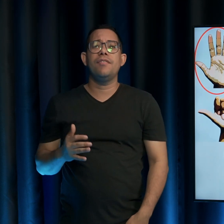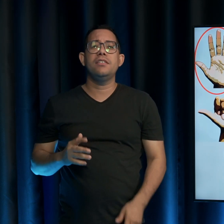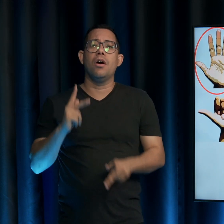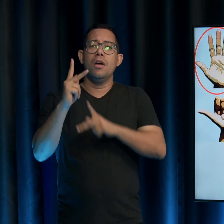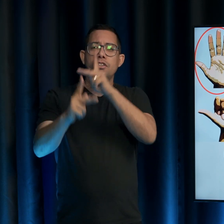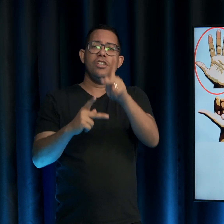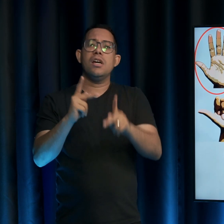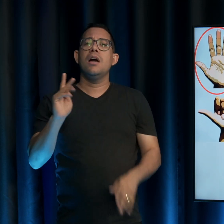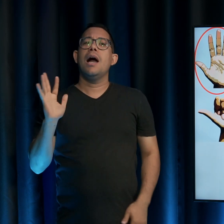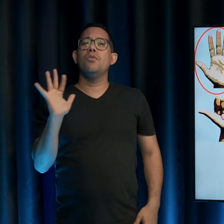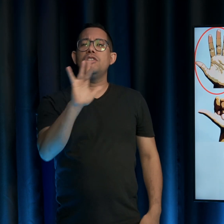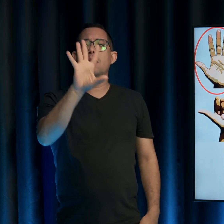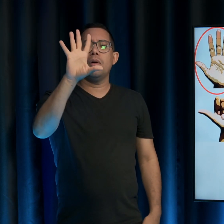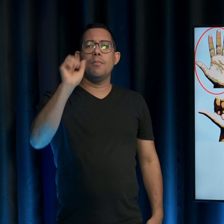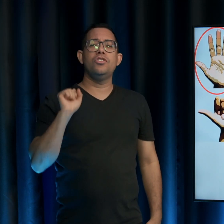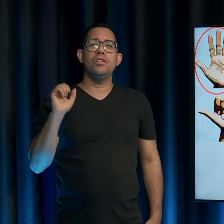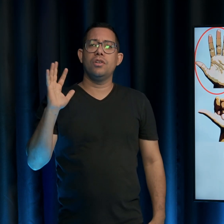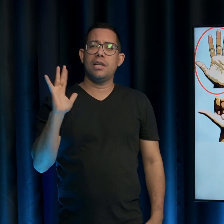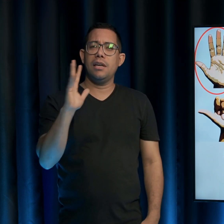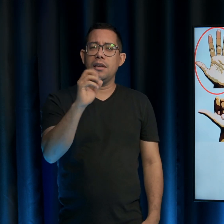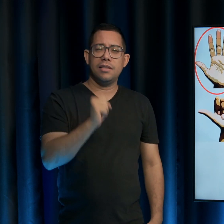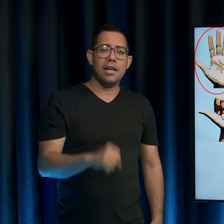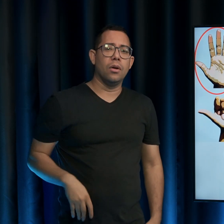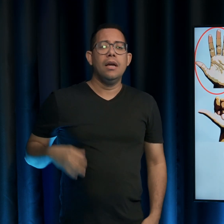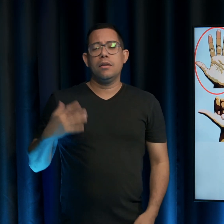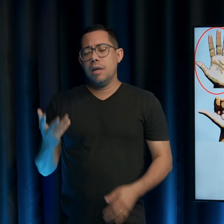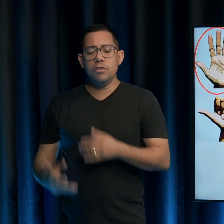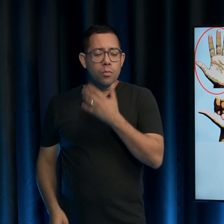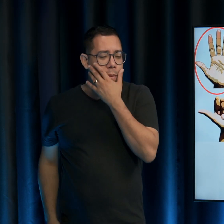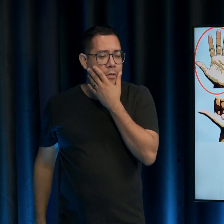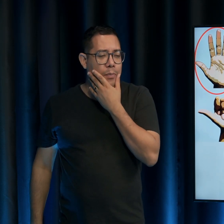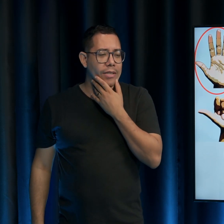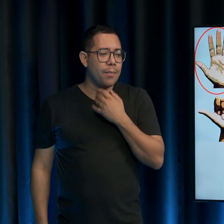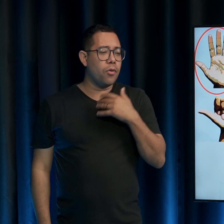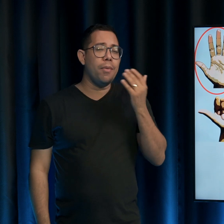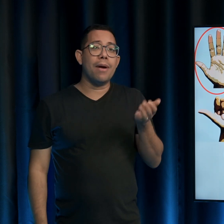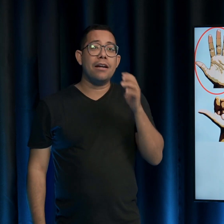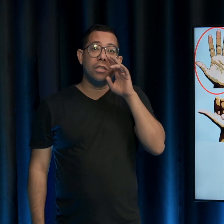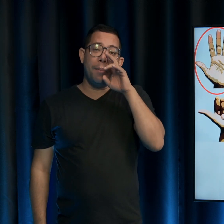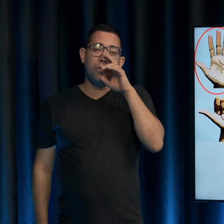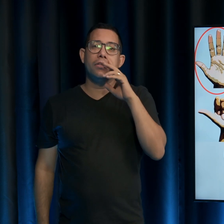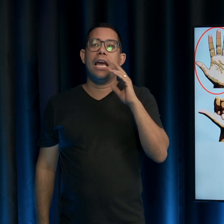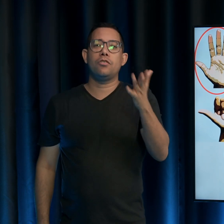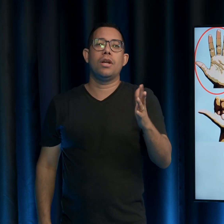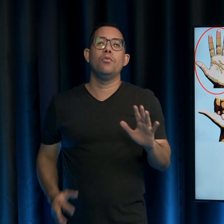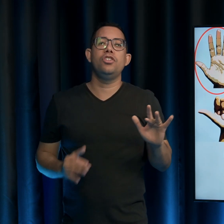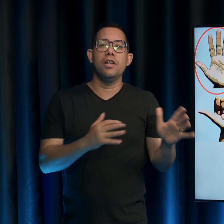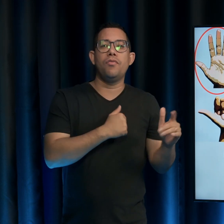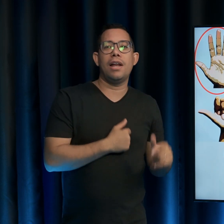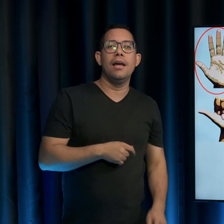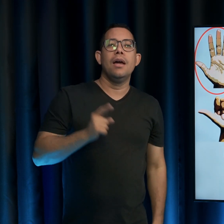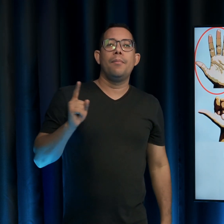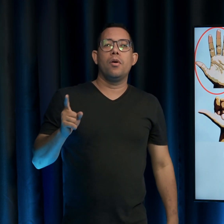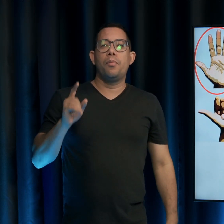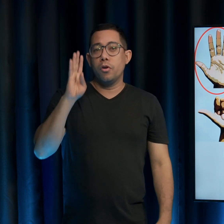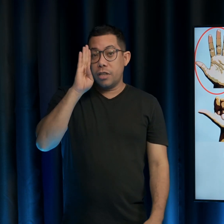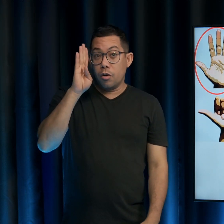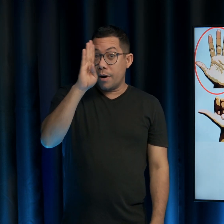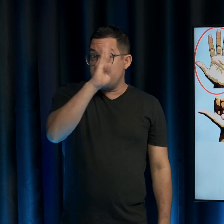ó, tinha a multidão já tá aqui, certo? Então tem muitos momentos, por exemplo, como em Marcos capítulo 10, quando a multidão fala pro cego